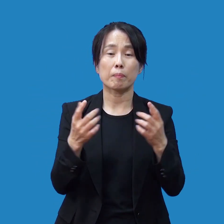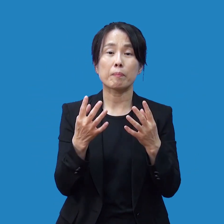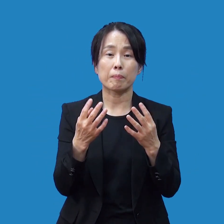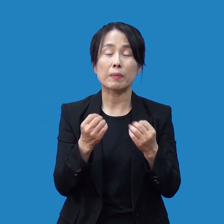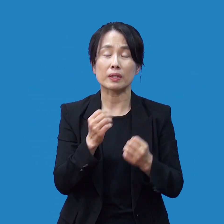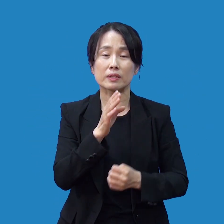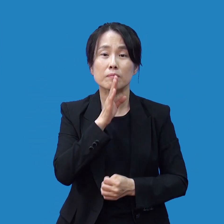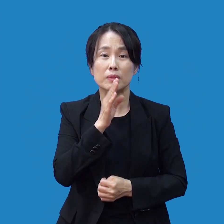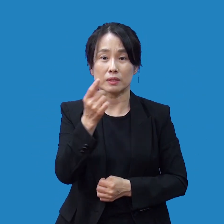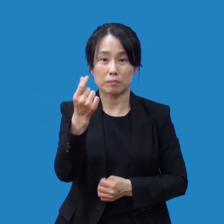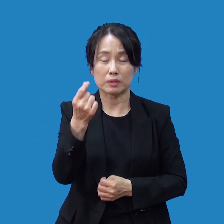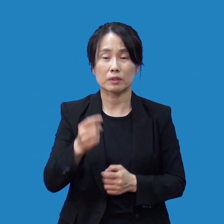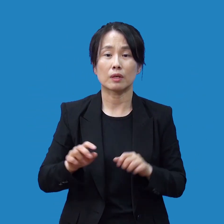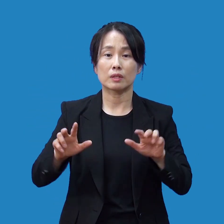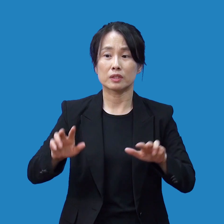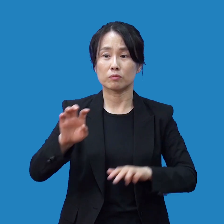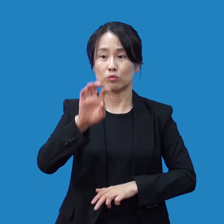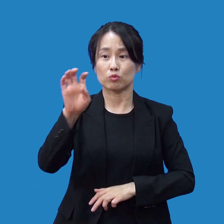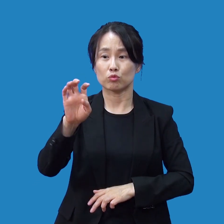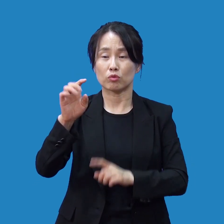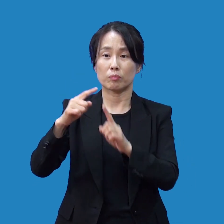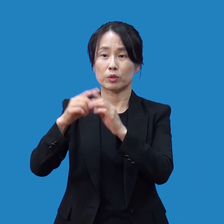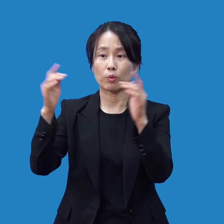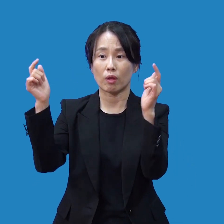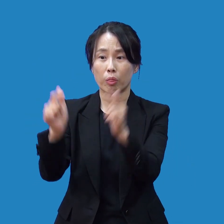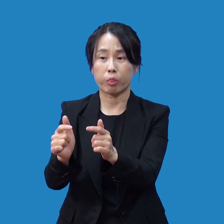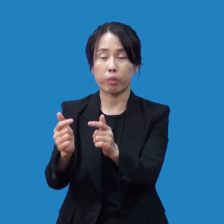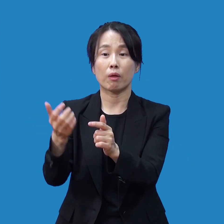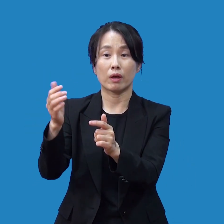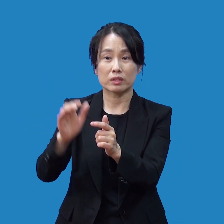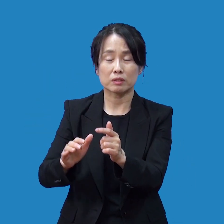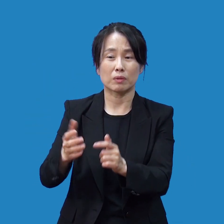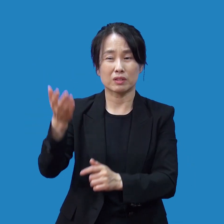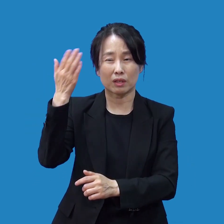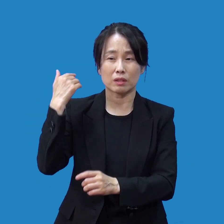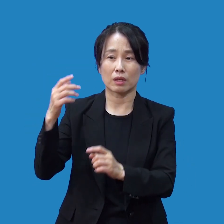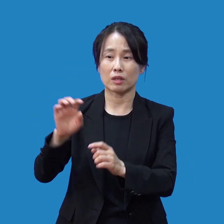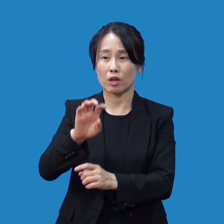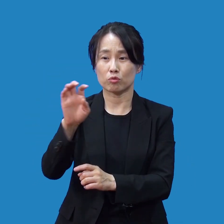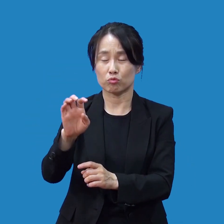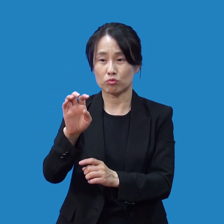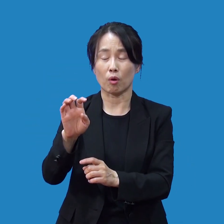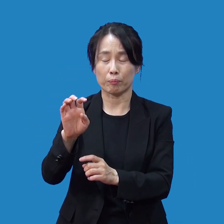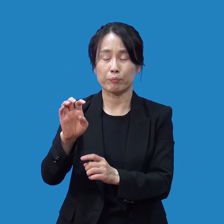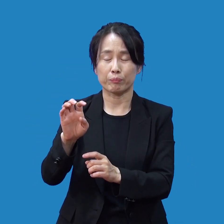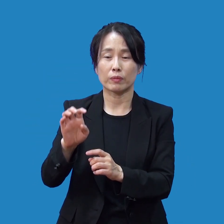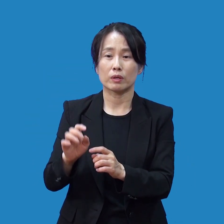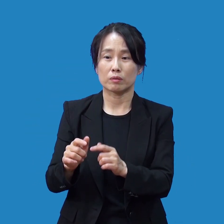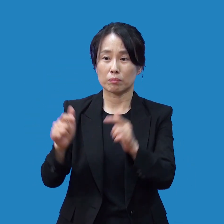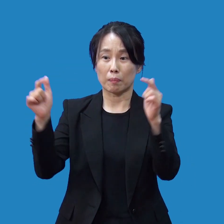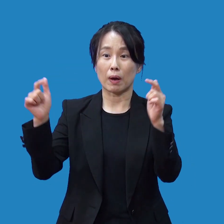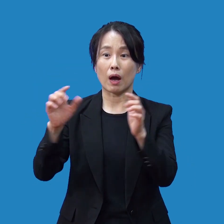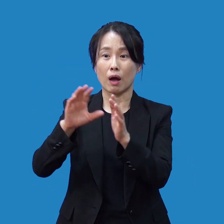유럽이 기독교가 쇠퇴했지만 그러나 그곳에서도 교회가 성장하는 계통은 다 오순절 교회입니다.